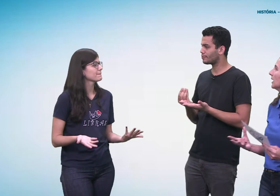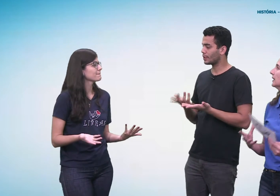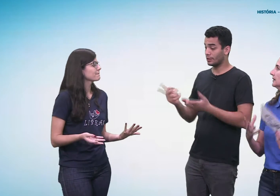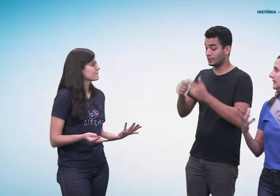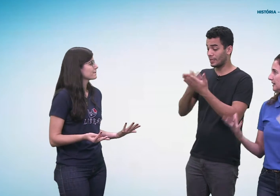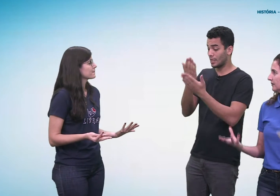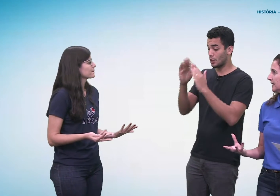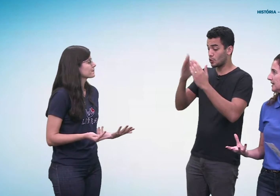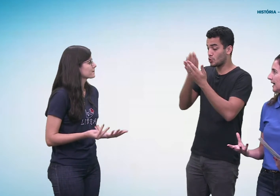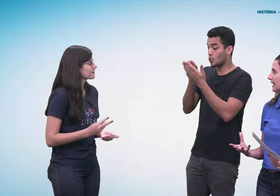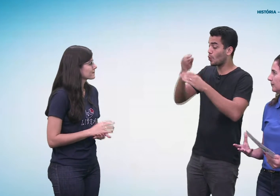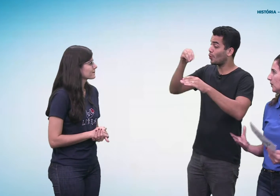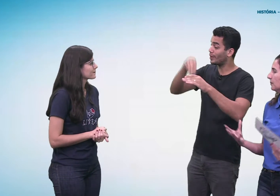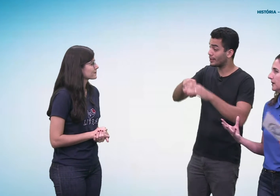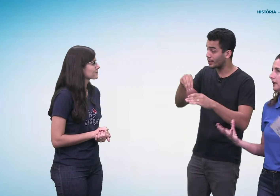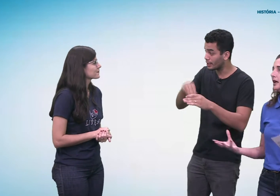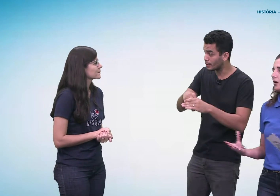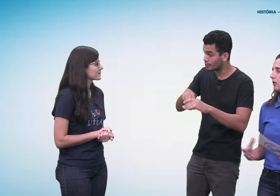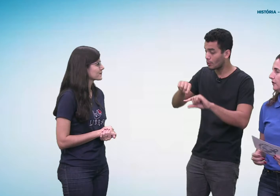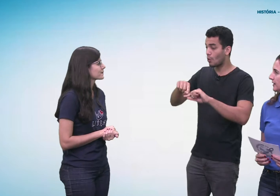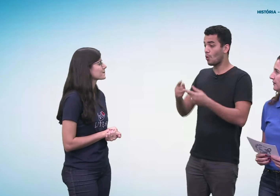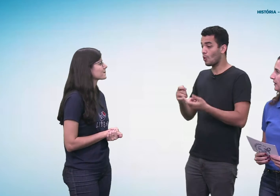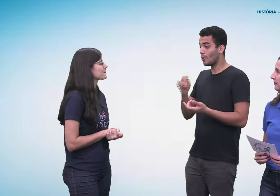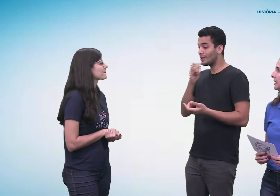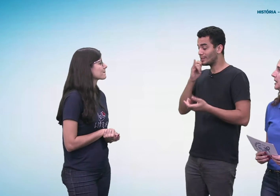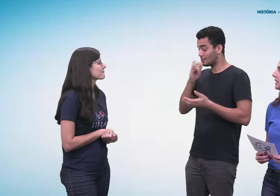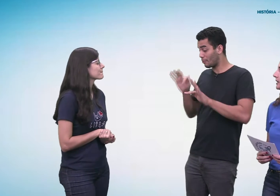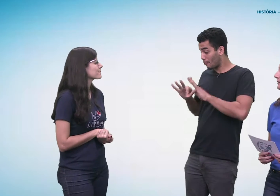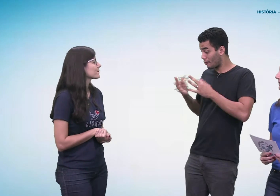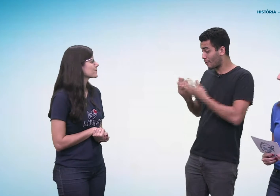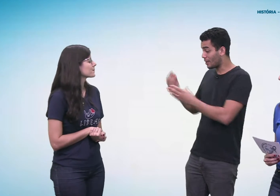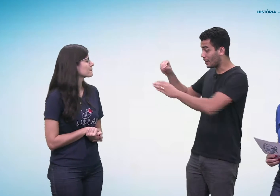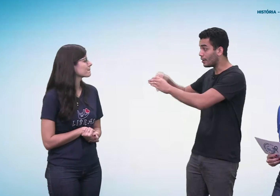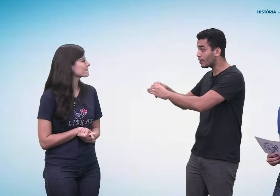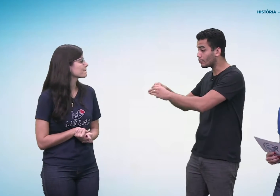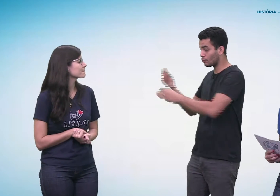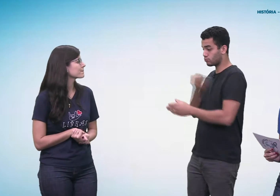escola, através da própria convivência em família?